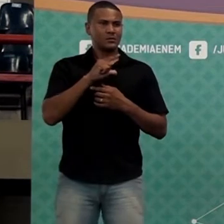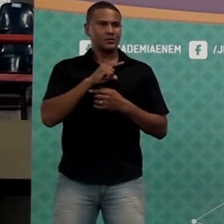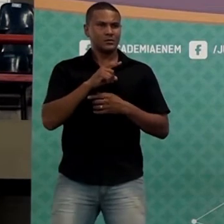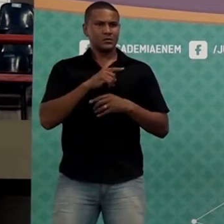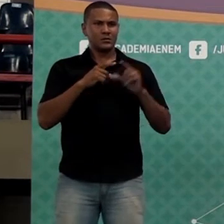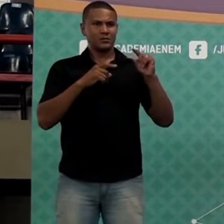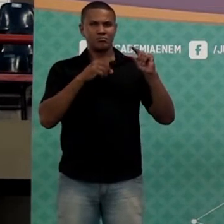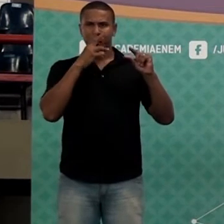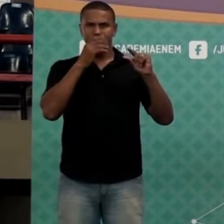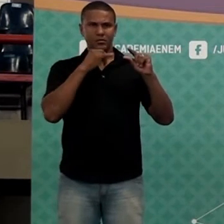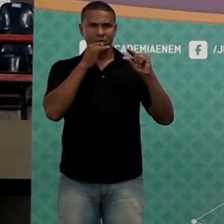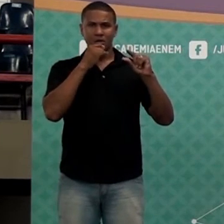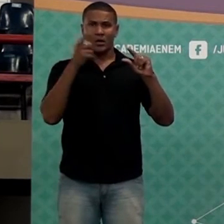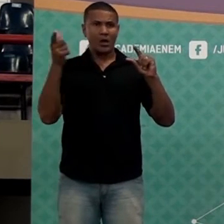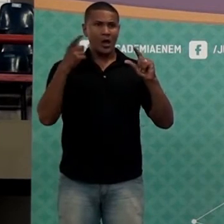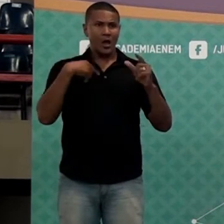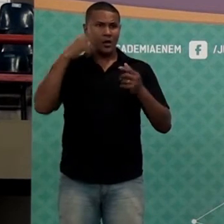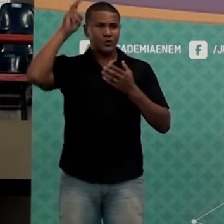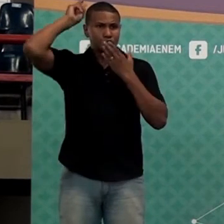em relação à quantidade de índios?